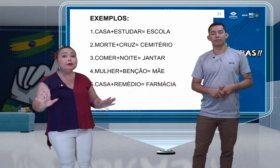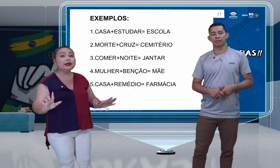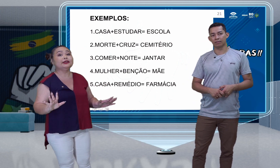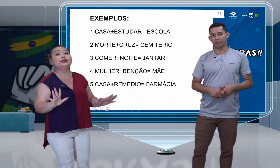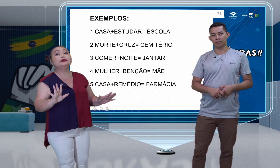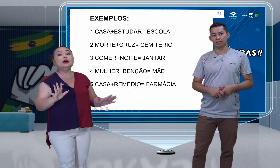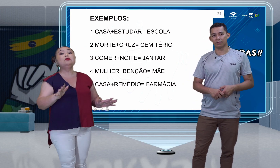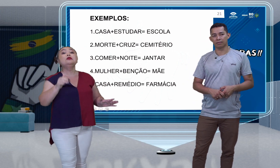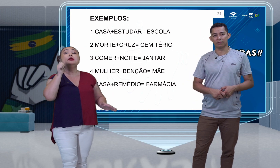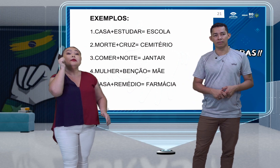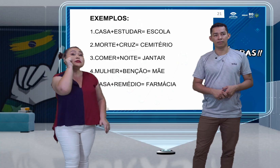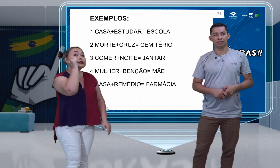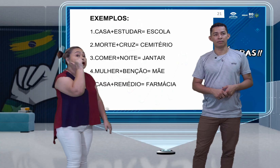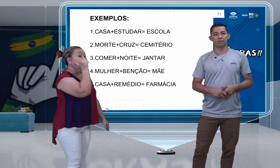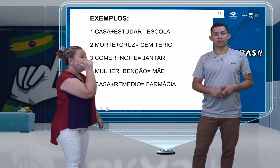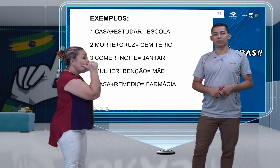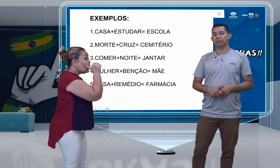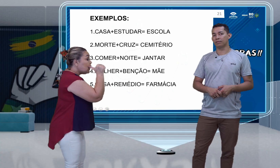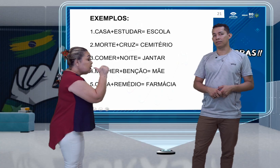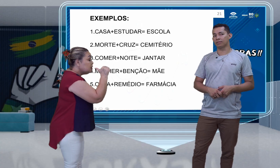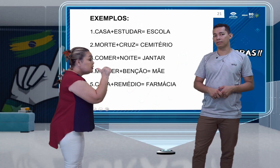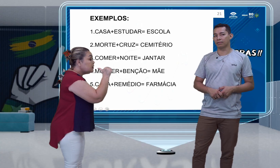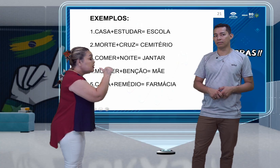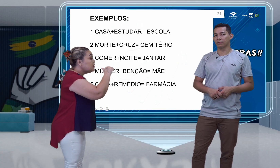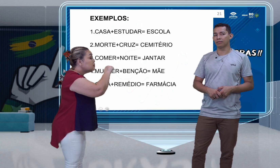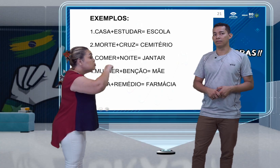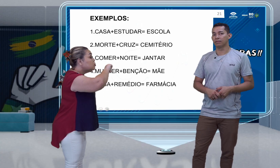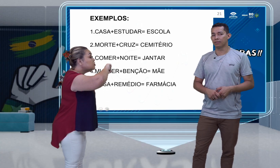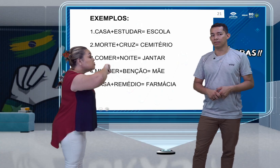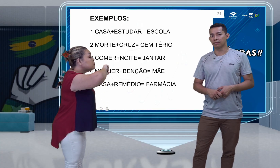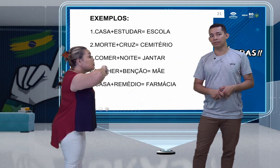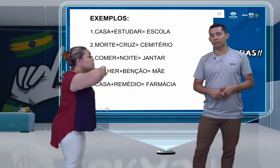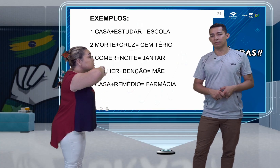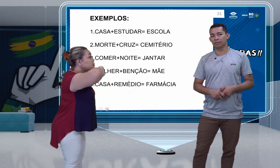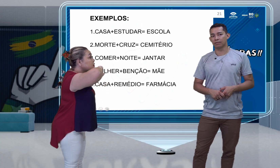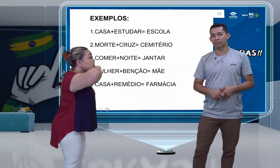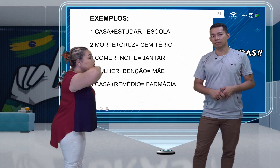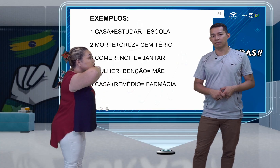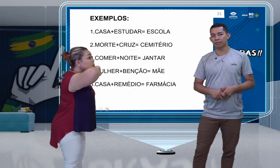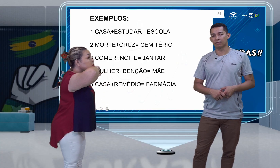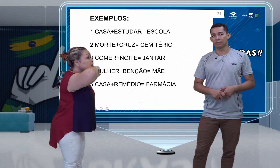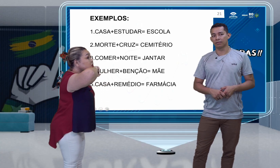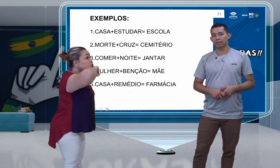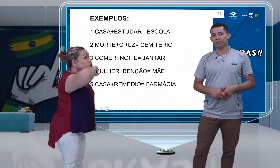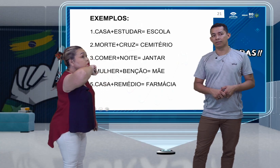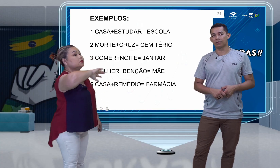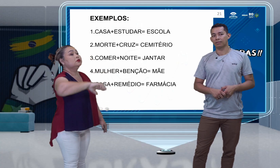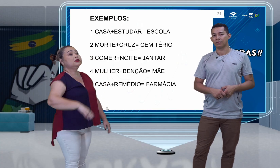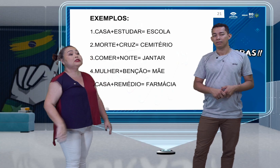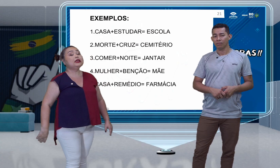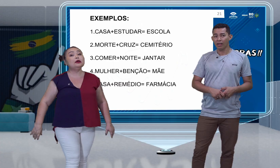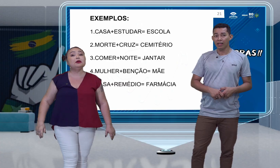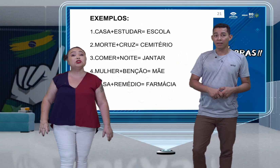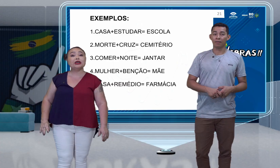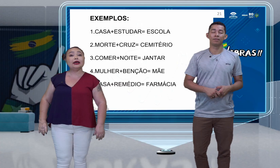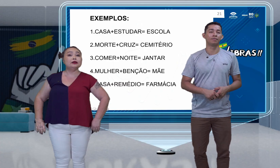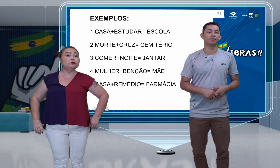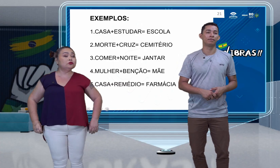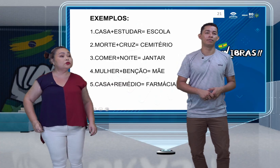mãe. Então, sinal de mulher e dorso encostando aqui no queixo, que seria beijar o dorso